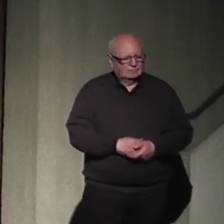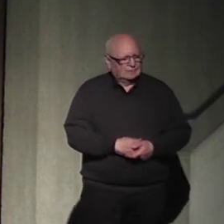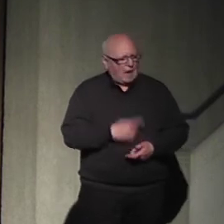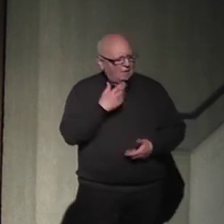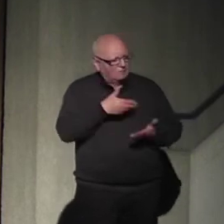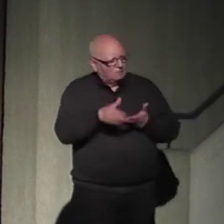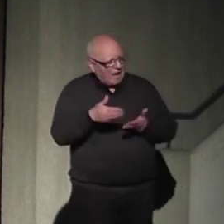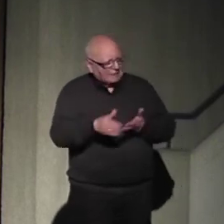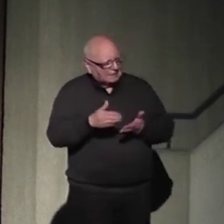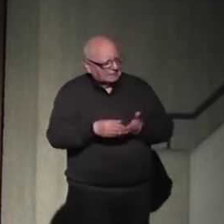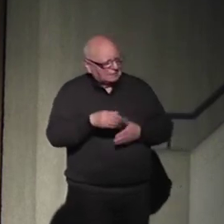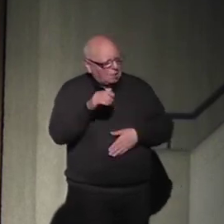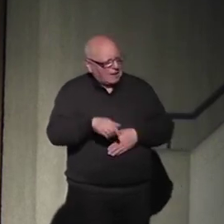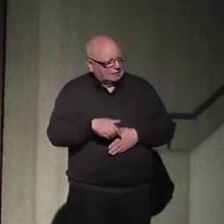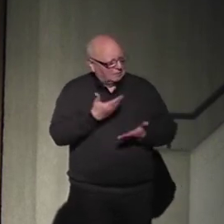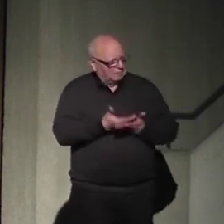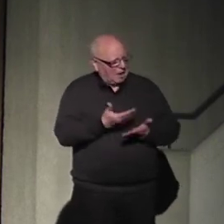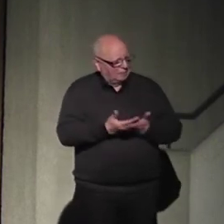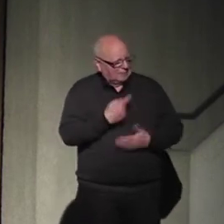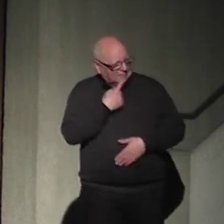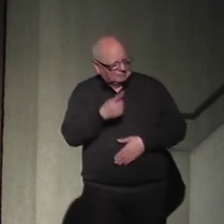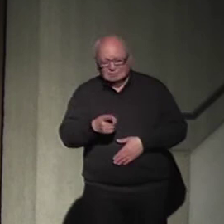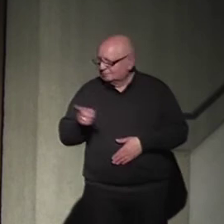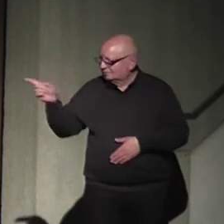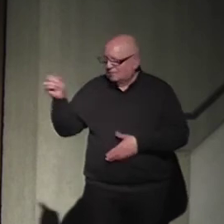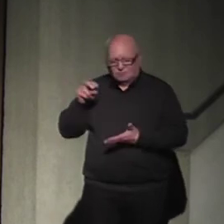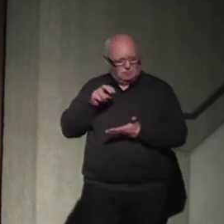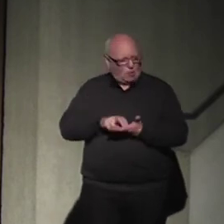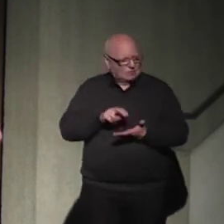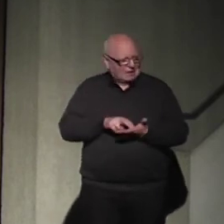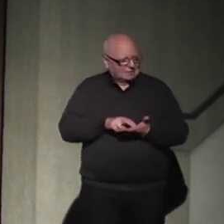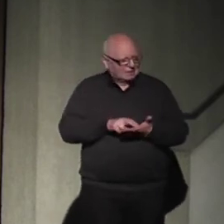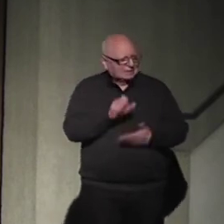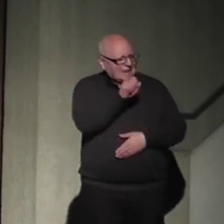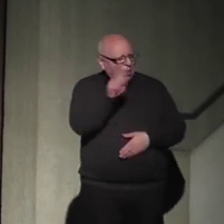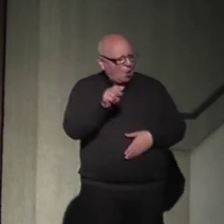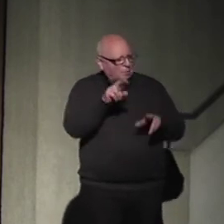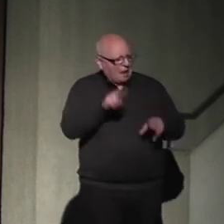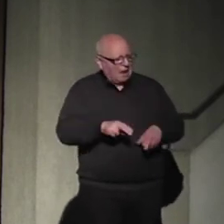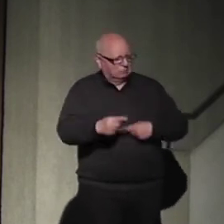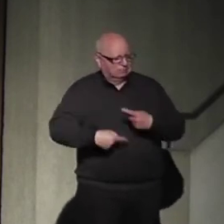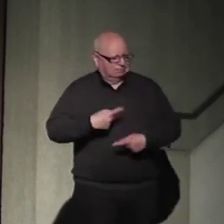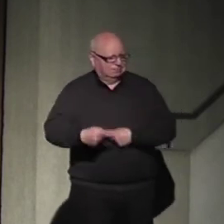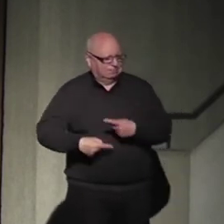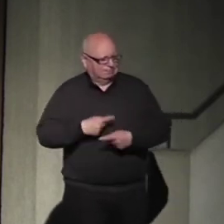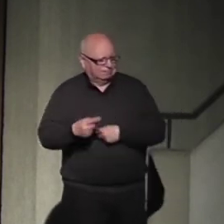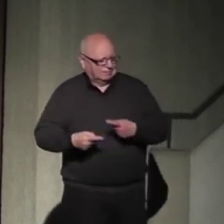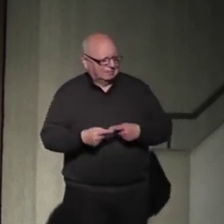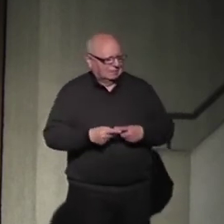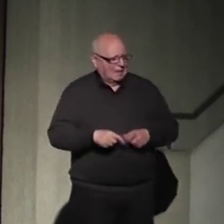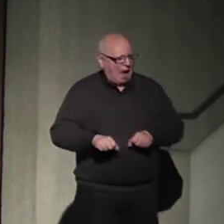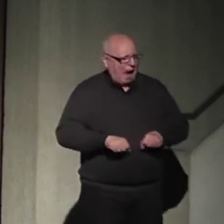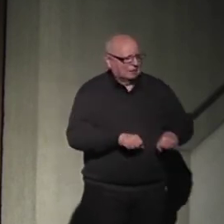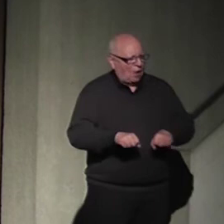Ein weiteres Projekt, das ich beispielhaft erwähnen möchte, das unter Ihrem Vorsitz im Seniorenbeirat sprichwörtlich ins Rollen kam, ist der mobile Einkaufswagen.